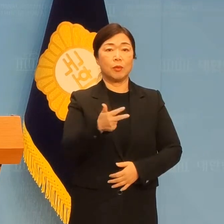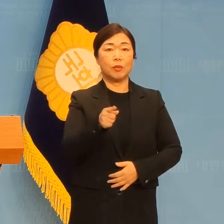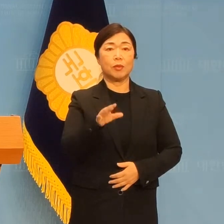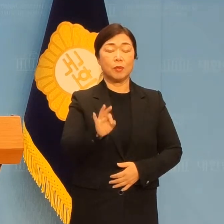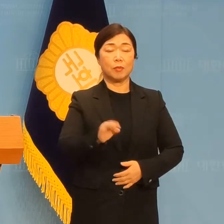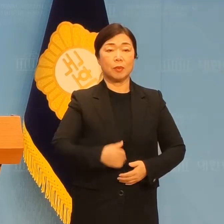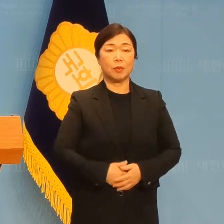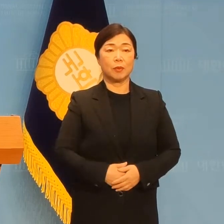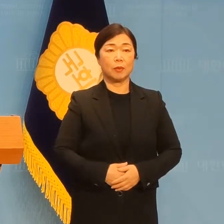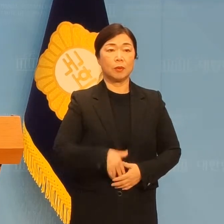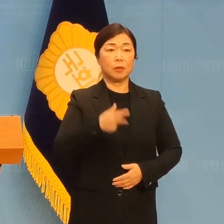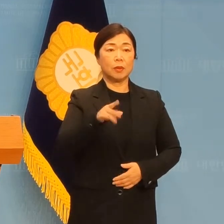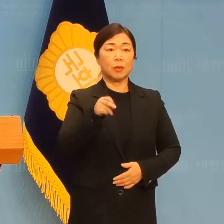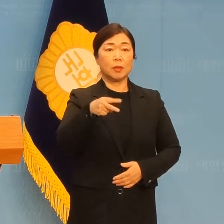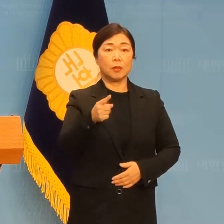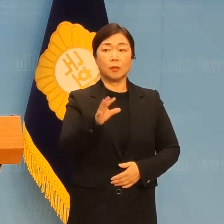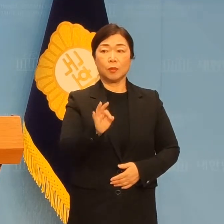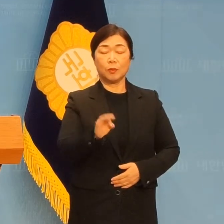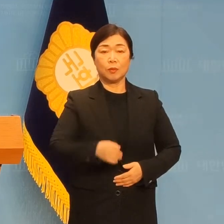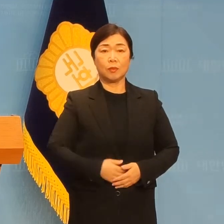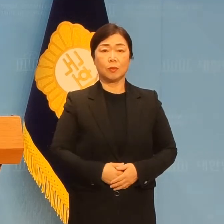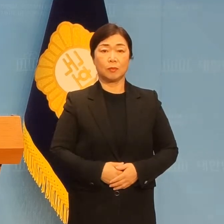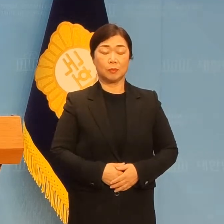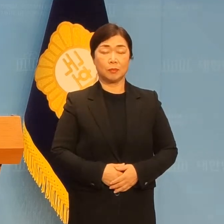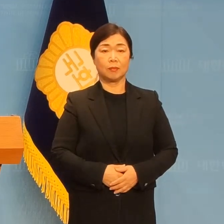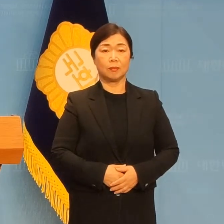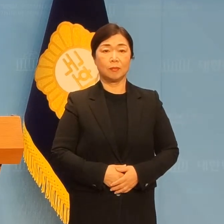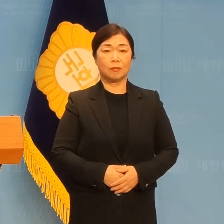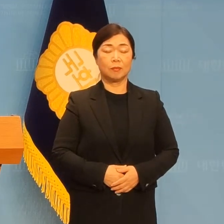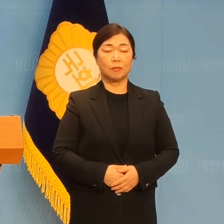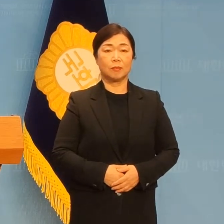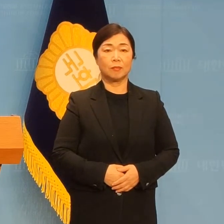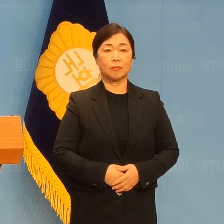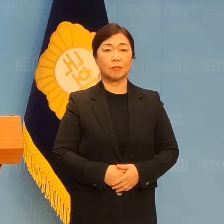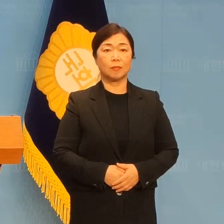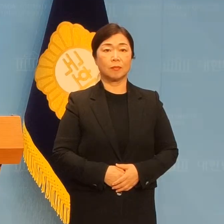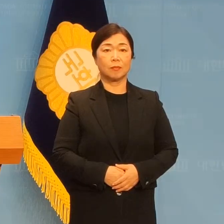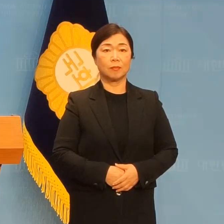장동혁 국민의힘이 구구의 개별수